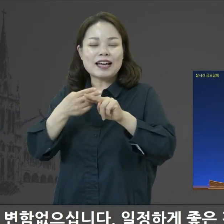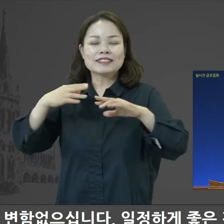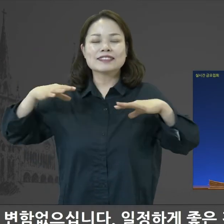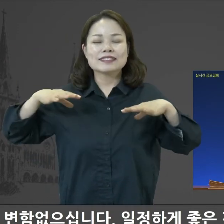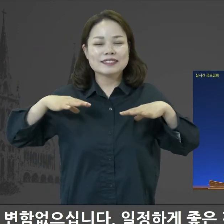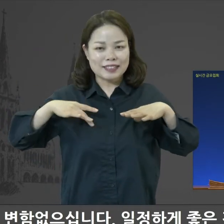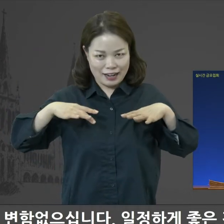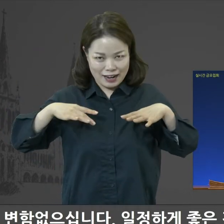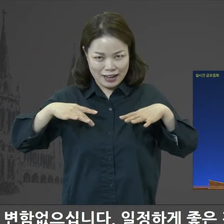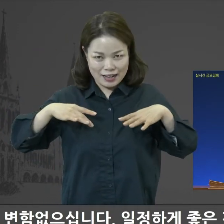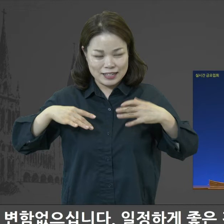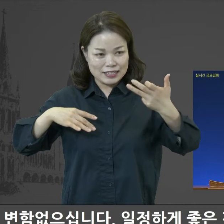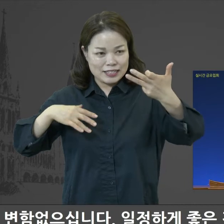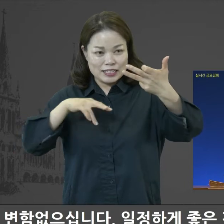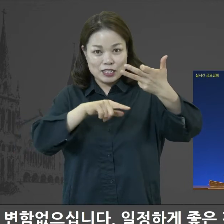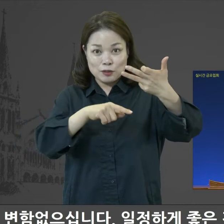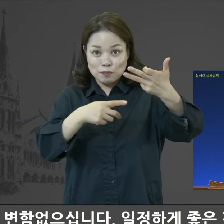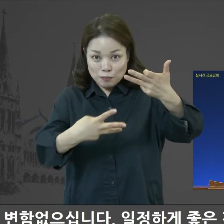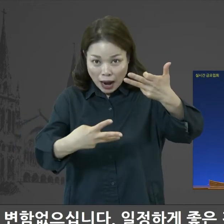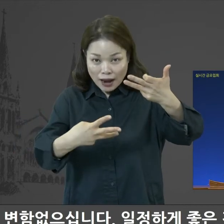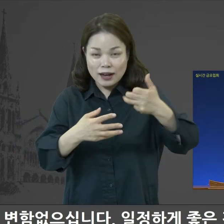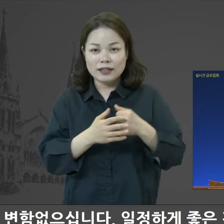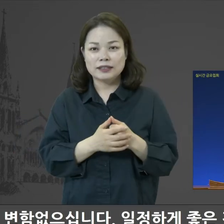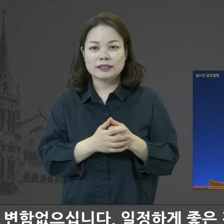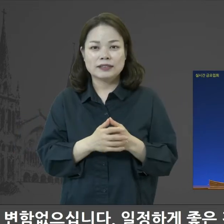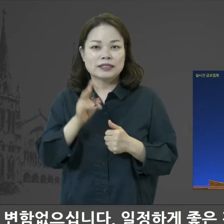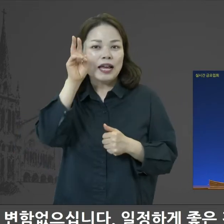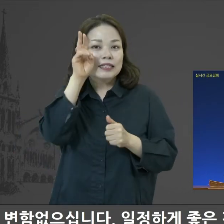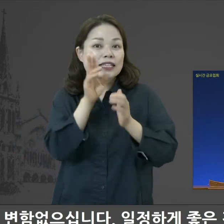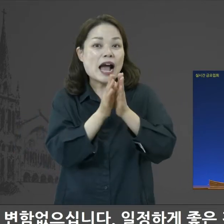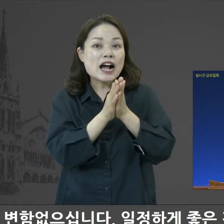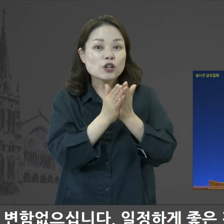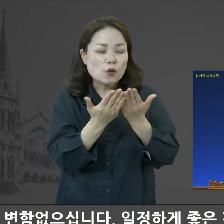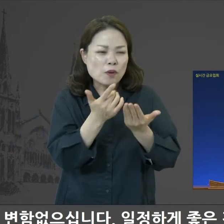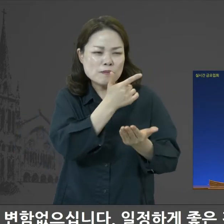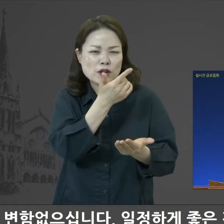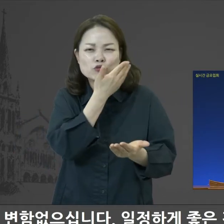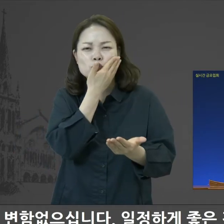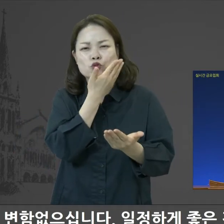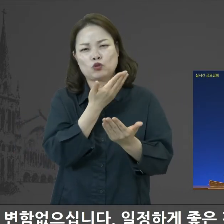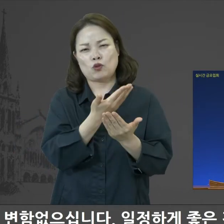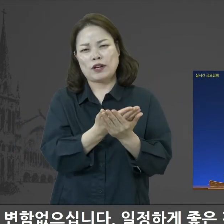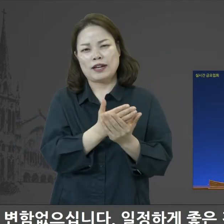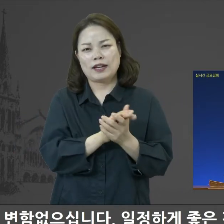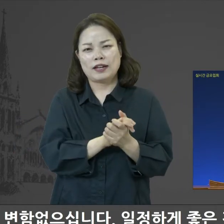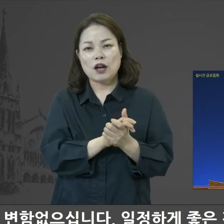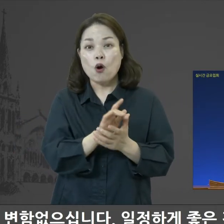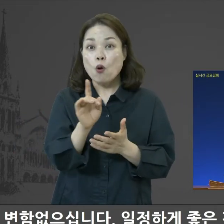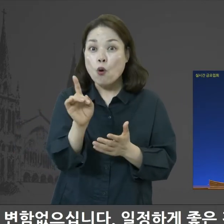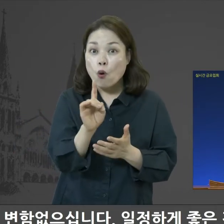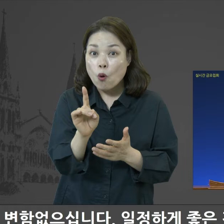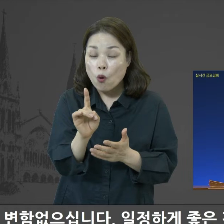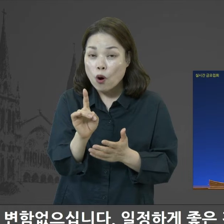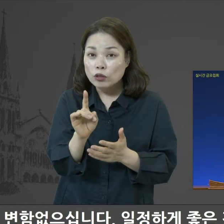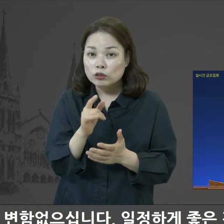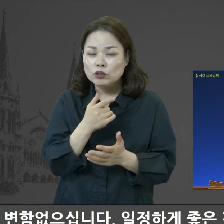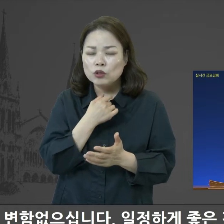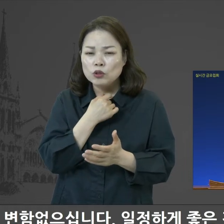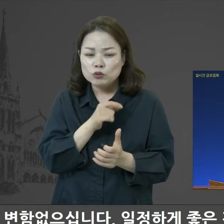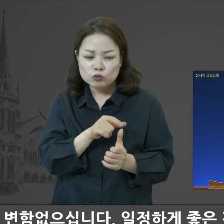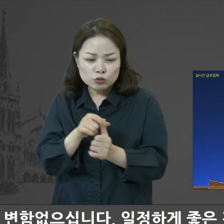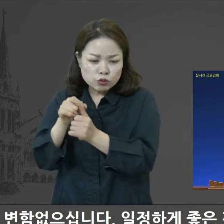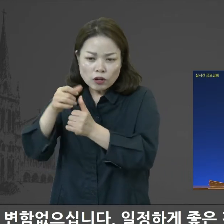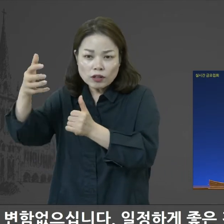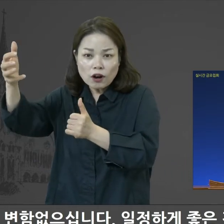자랑해야 되는데, 특별히 18절은 야고보서 중에서도 매우 중요한 구절입니다. 어떻게 구원을